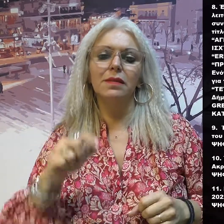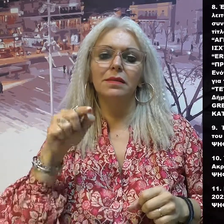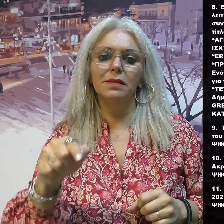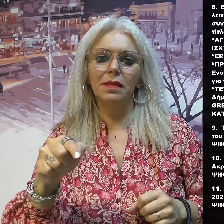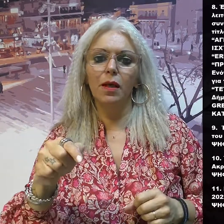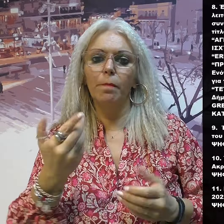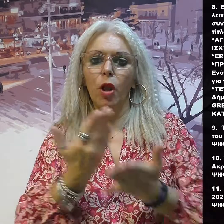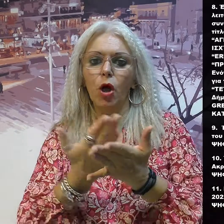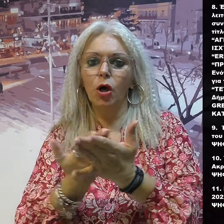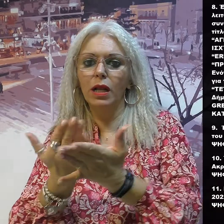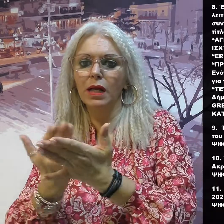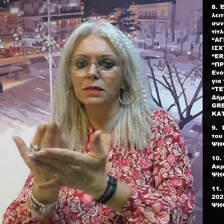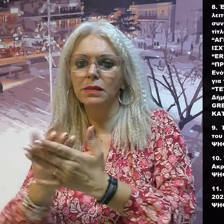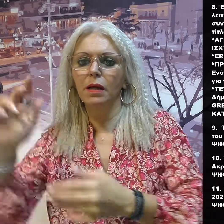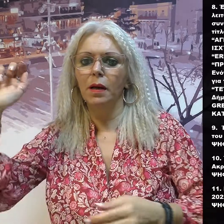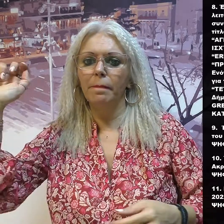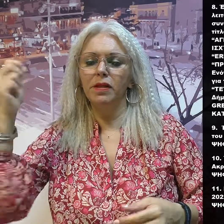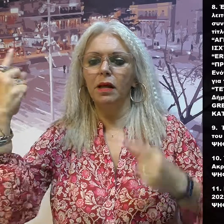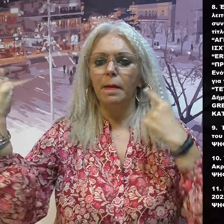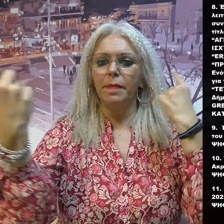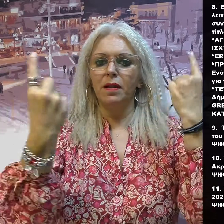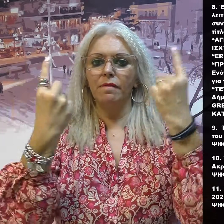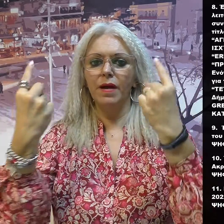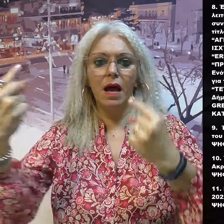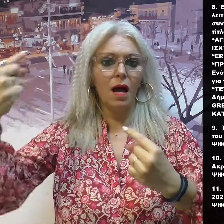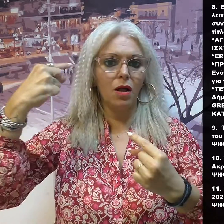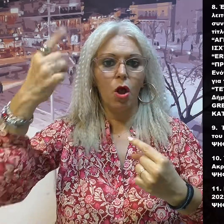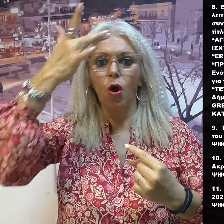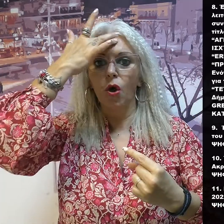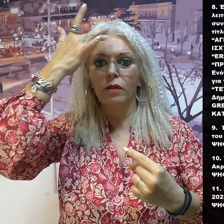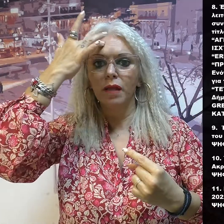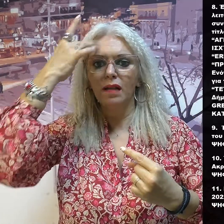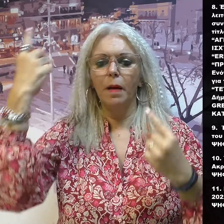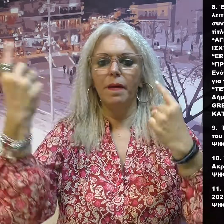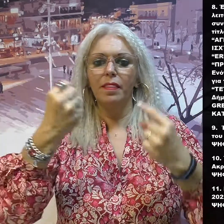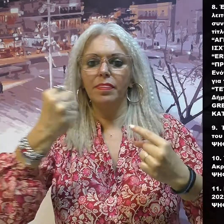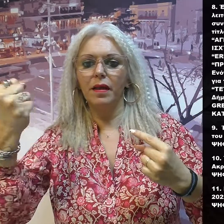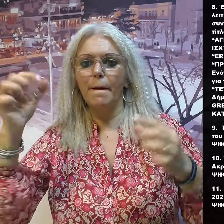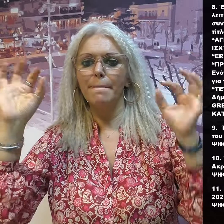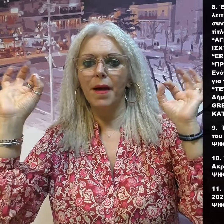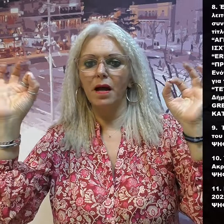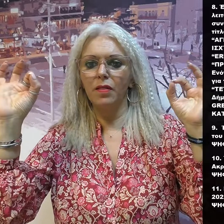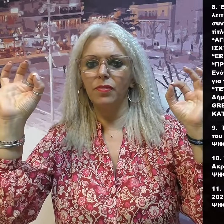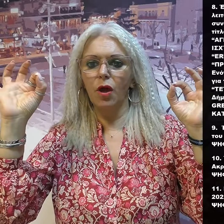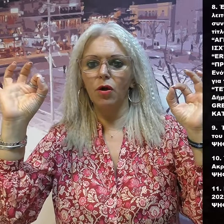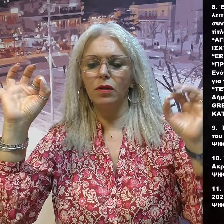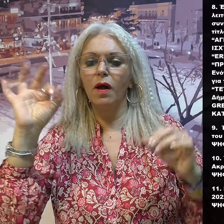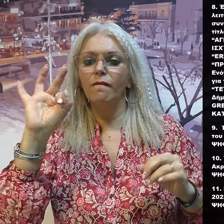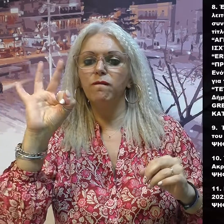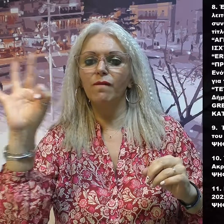Δήμου Κοζάνης, 2. Τετράλεφο Σόλαρ ισχύως 30 MW στη θέση Αγρή 2 του Δήμου Κοζάνης, 3. Ερμακιά